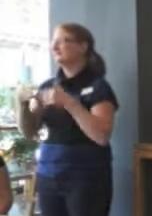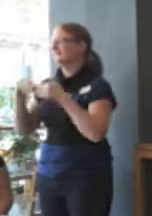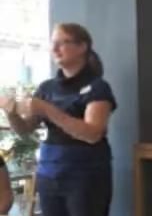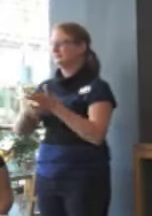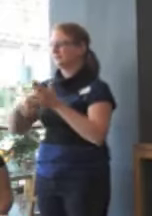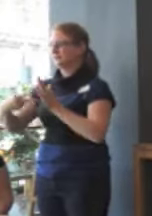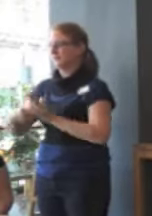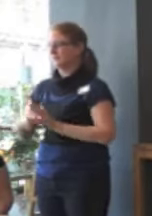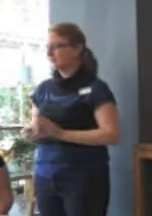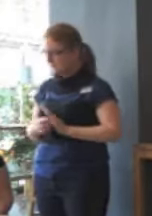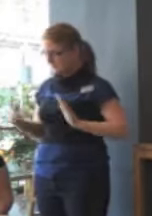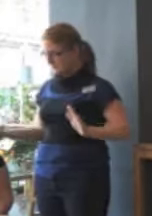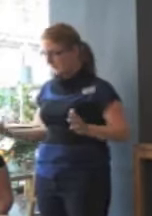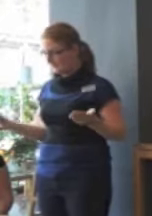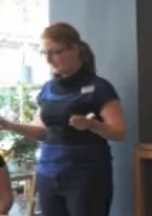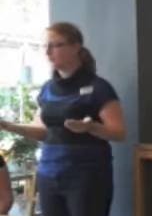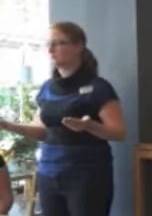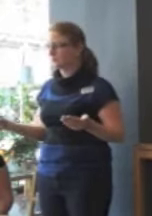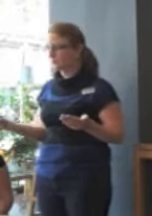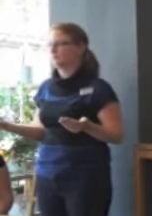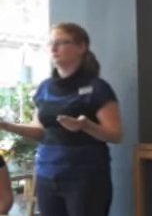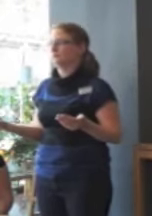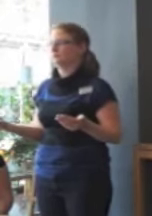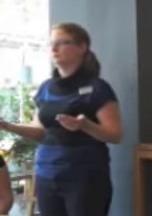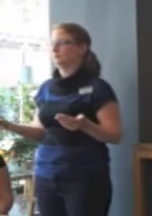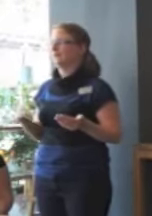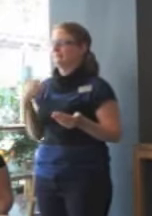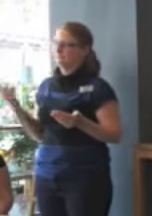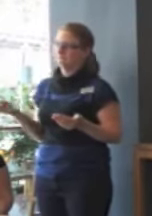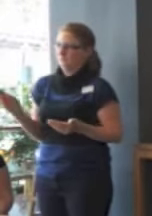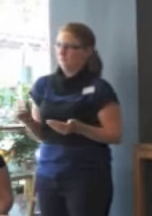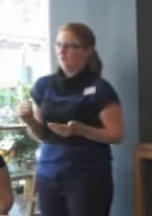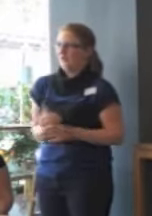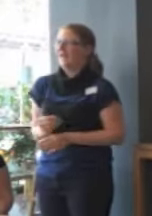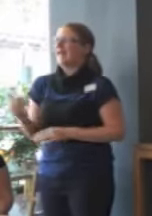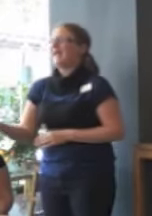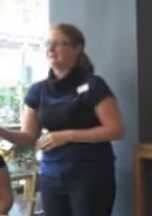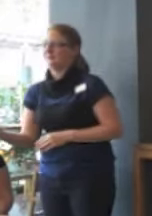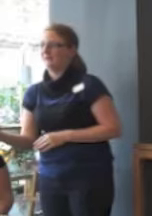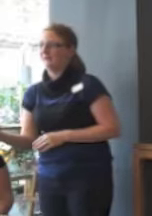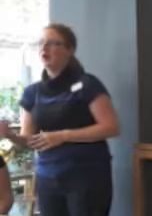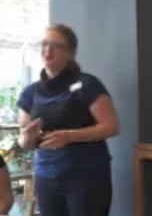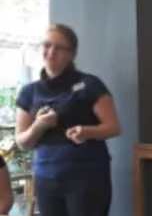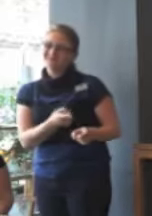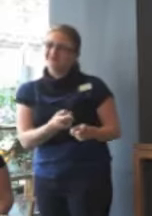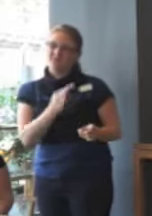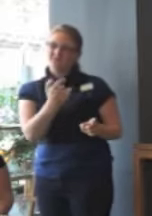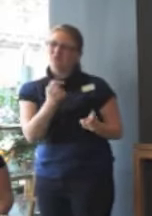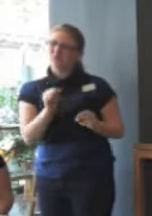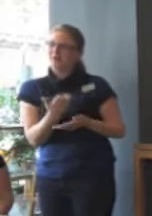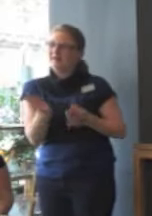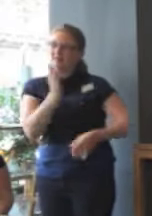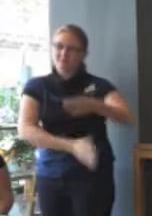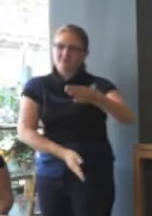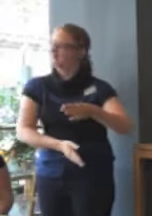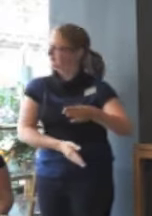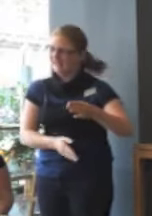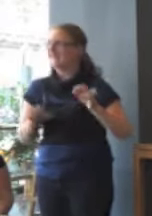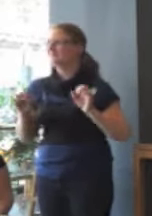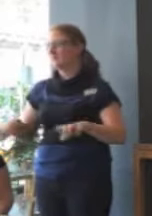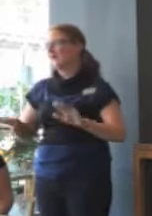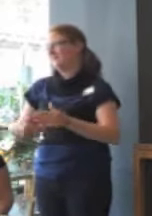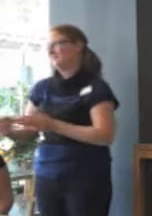konsekvenserna. Eller det är ganska cyniskt när det gäller människor att säga att i efterhand att ja, den där foten skulle vi inte amputera, vi borde ha skött den där